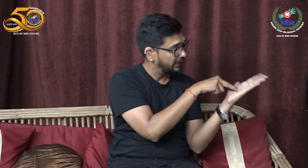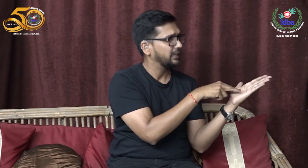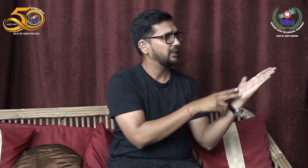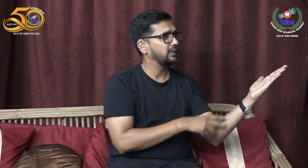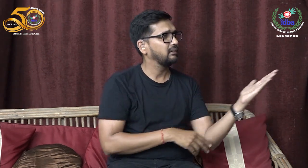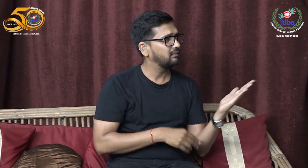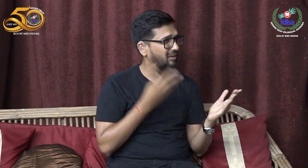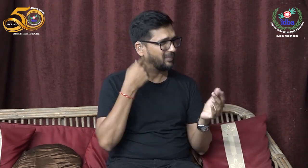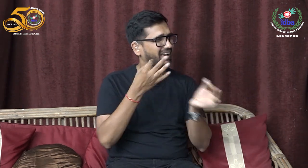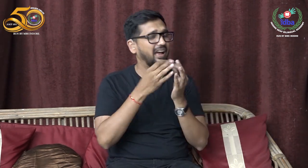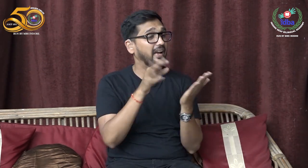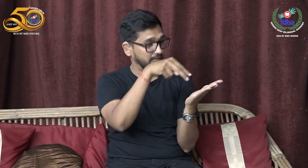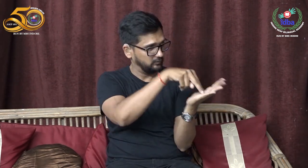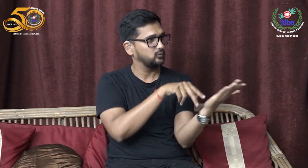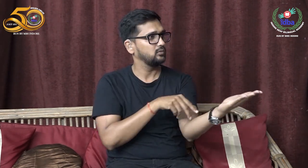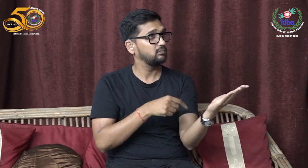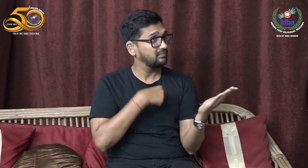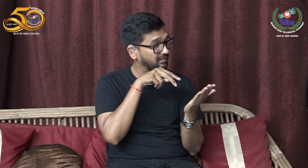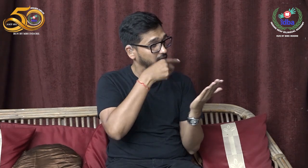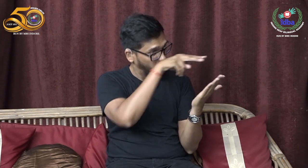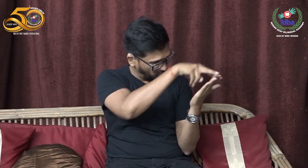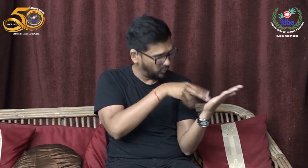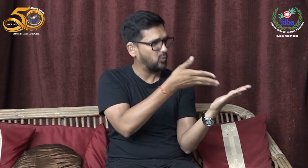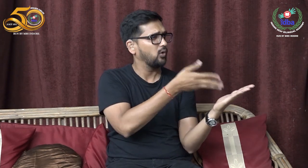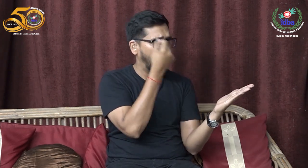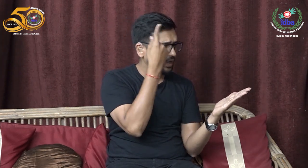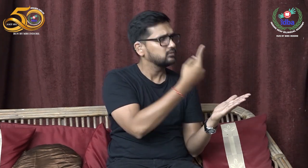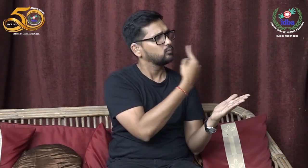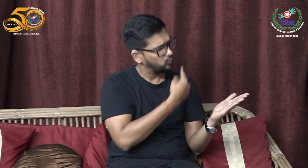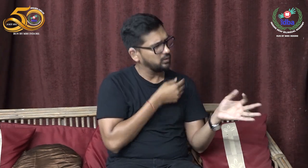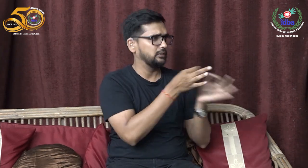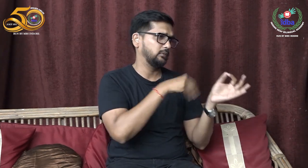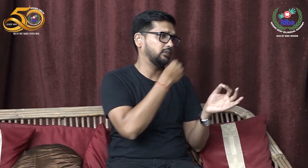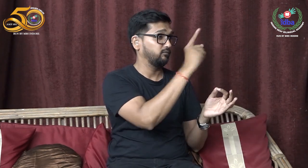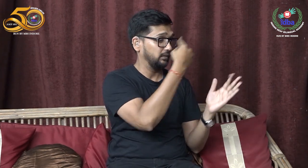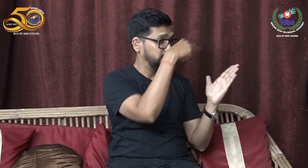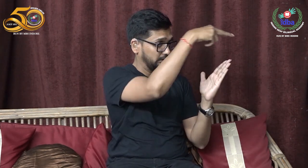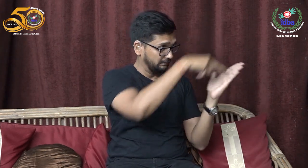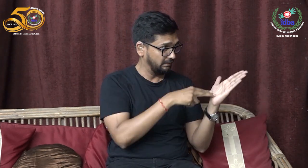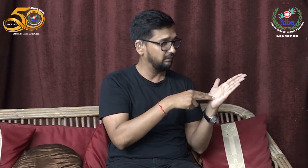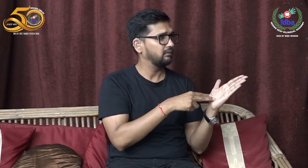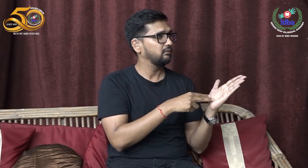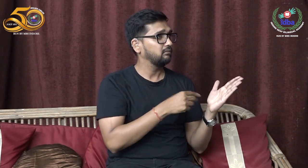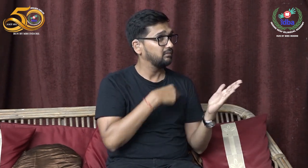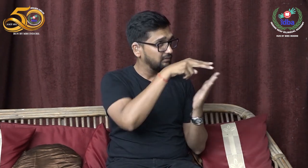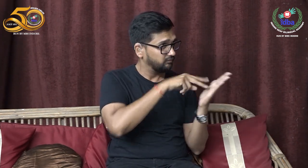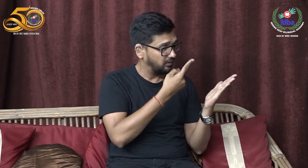कि हम ये रीड कर सकें। ये चीज़ जो है लोग कहते हैं तुम समझा दो, पर नहीं, खुद से पढ़ो। तुम पहले खुद पढ़ो, तुमको समझ आए, फिर हम तुमको